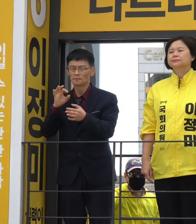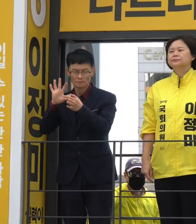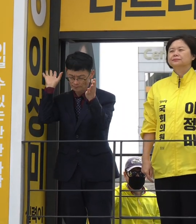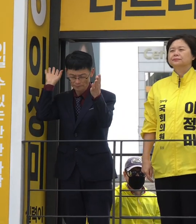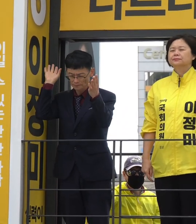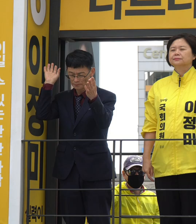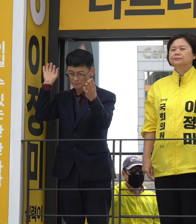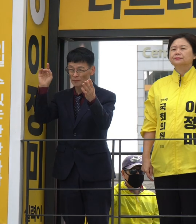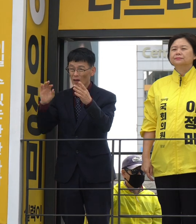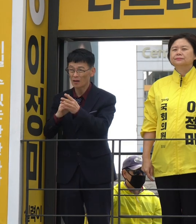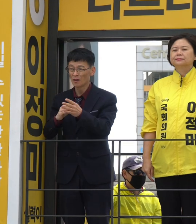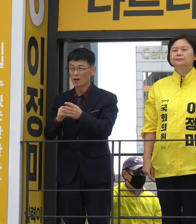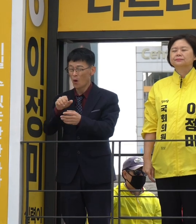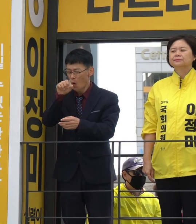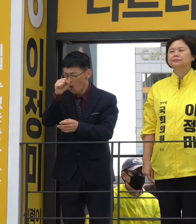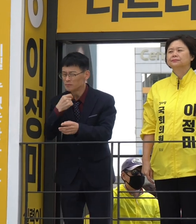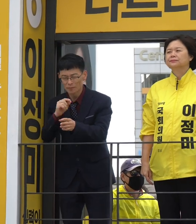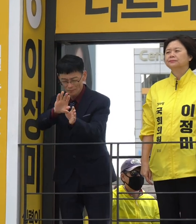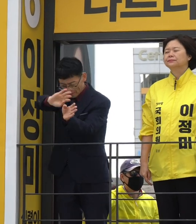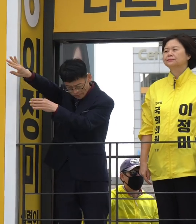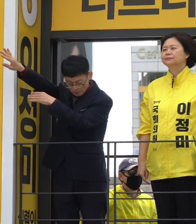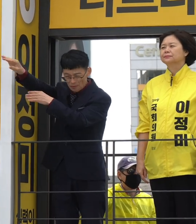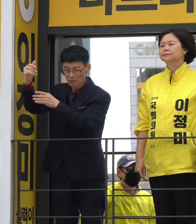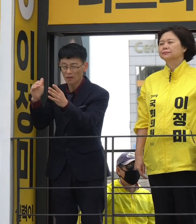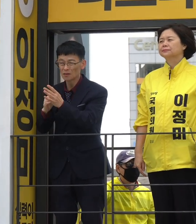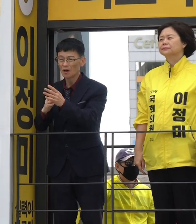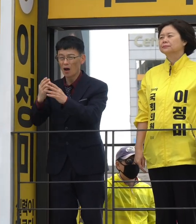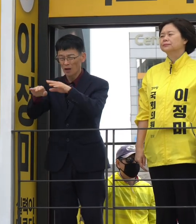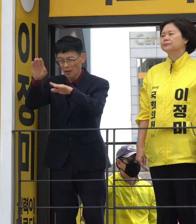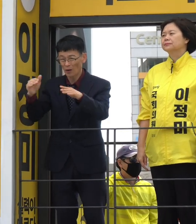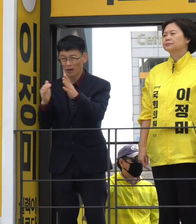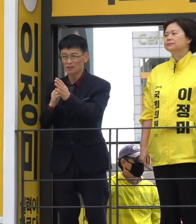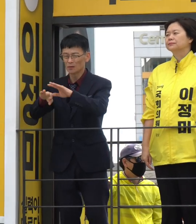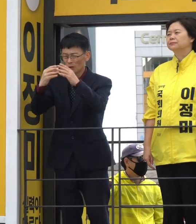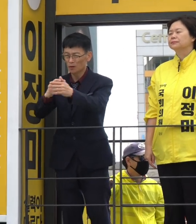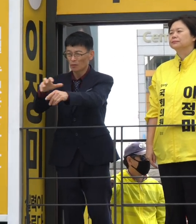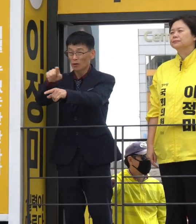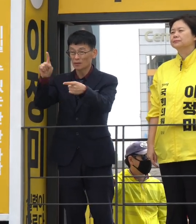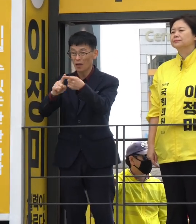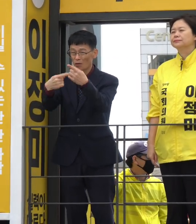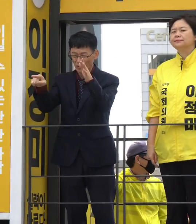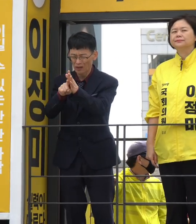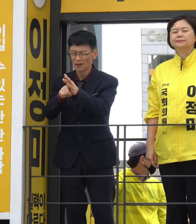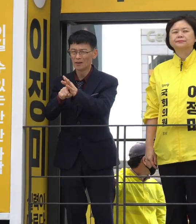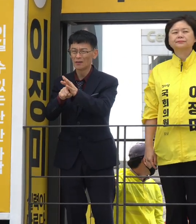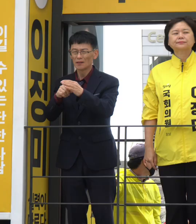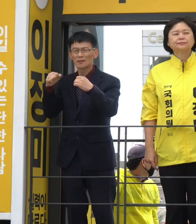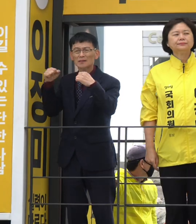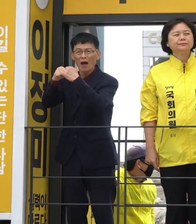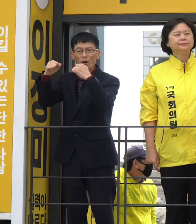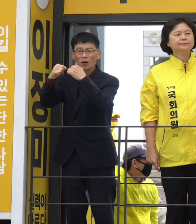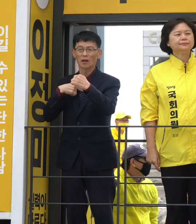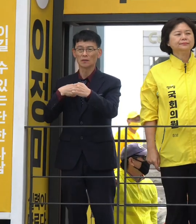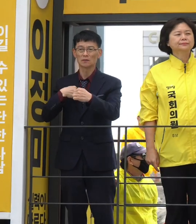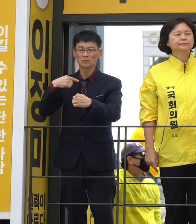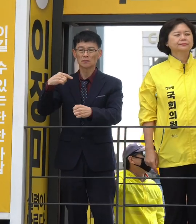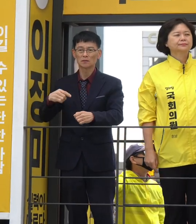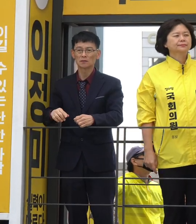않고 꽃길마다 하고 대한민국의 차별과 불평등을 위해서 싸워온